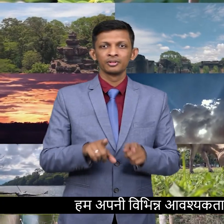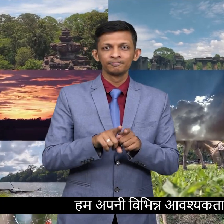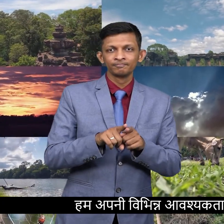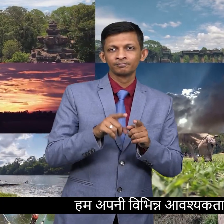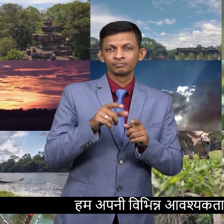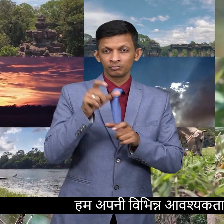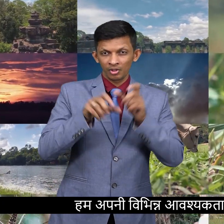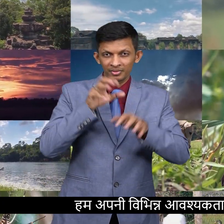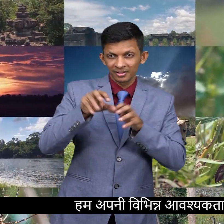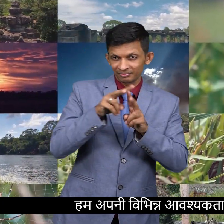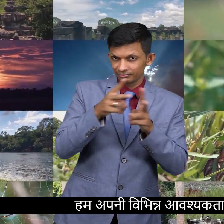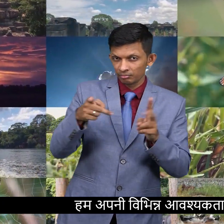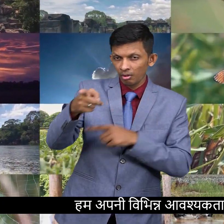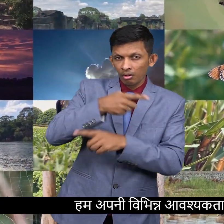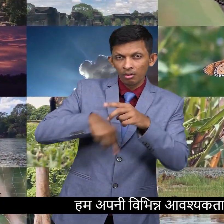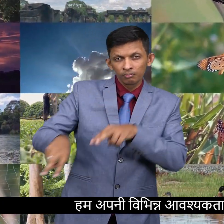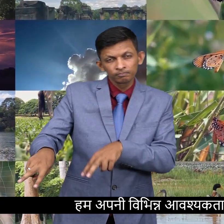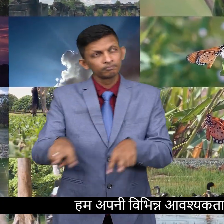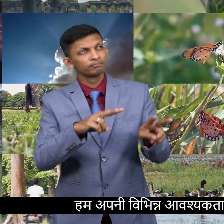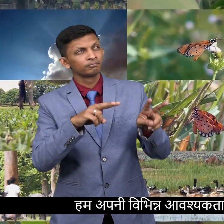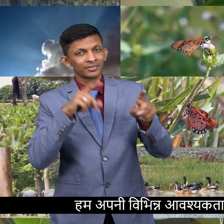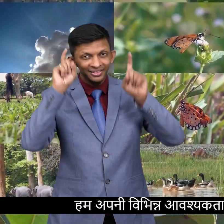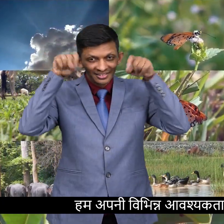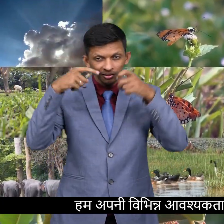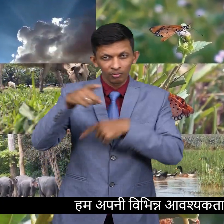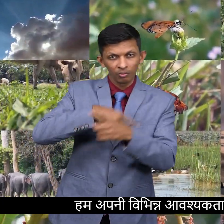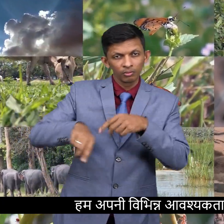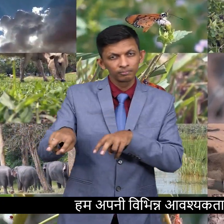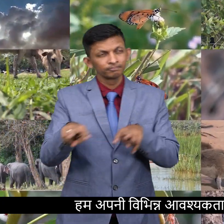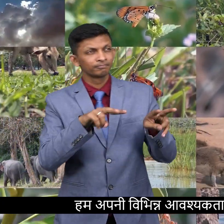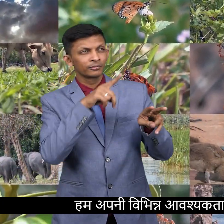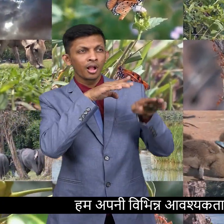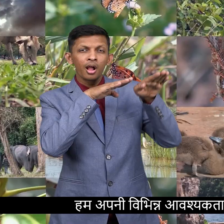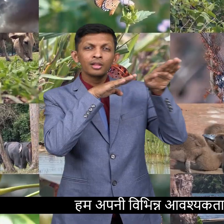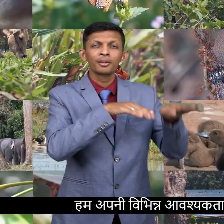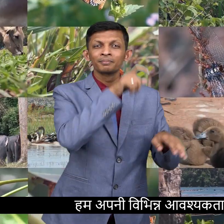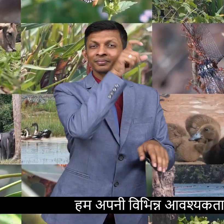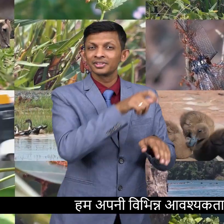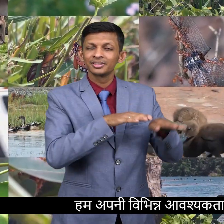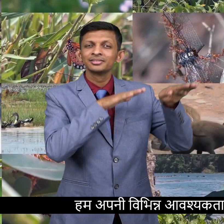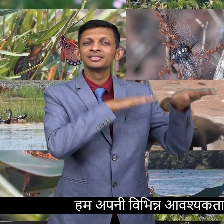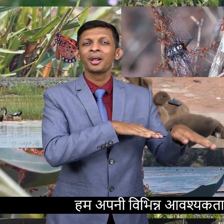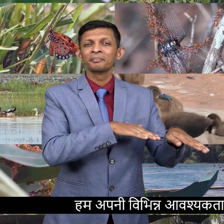हम अपनी विभिन्न आवश्यकताओं के लिए विभिन्न जानवरों पर निर्भर करते हैं।